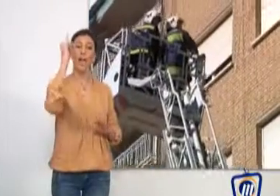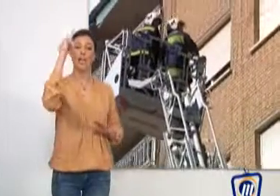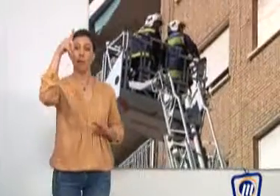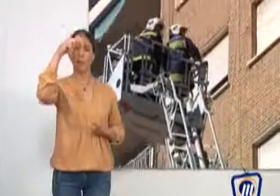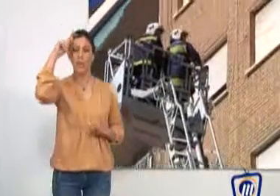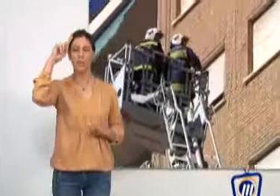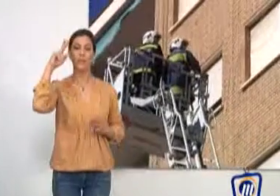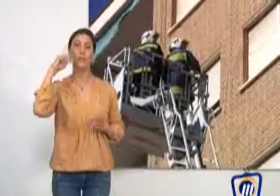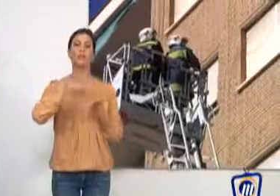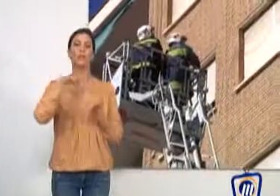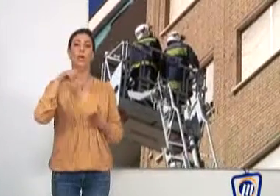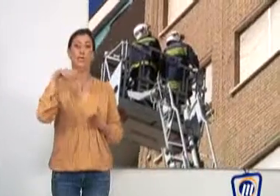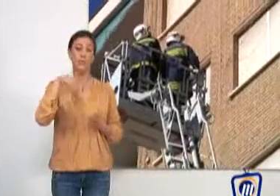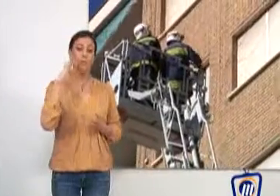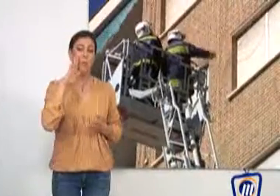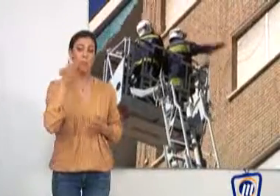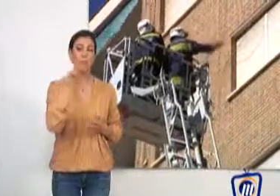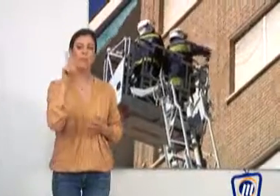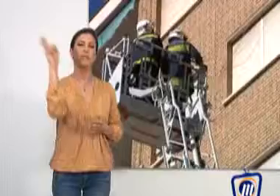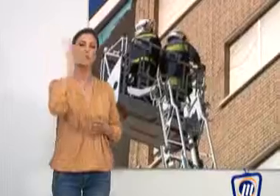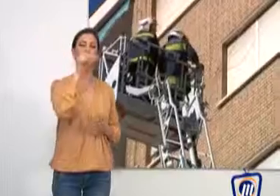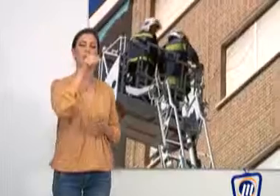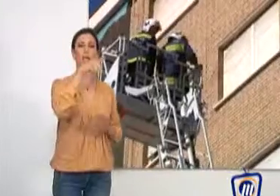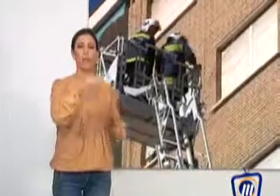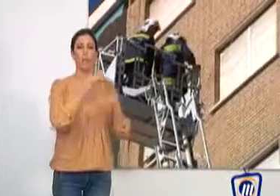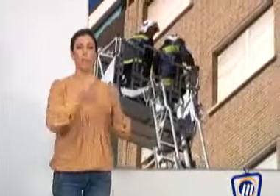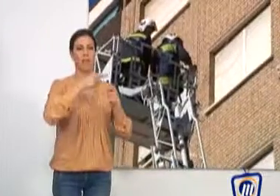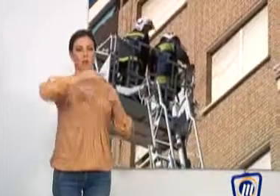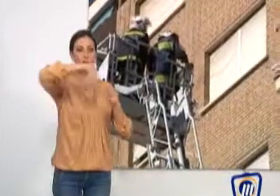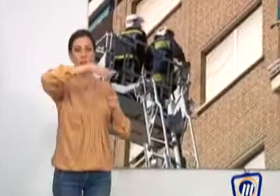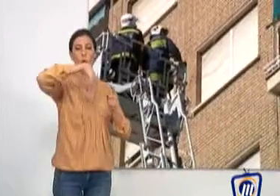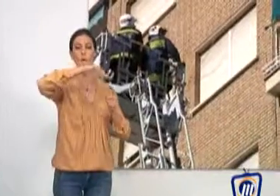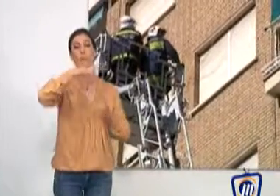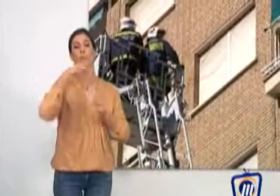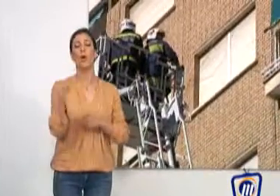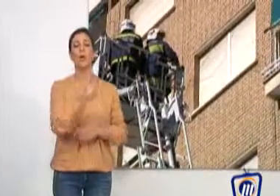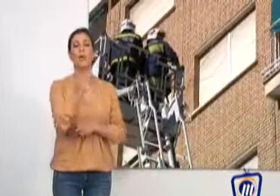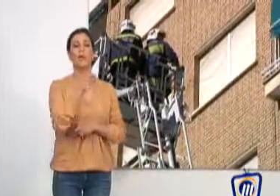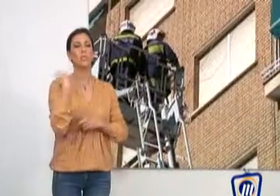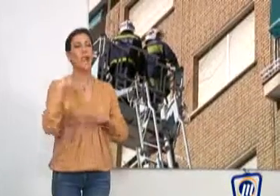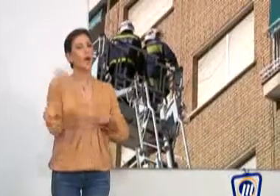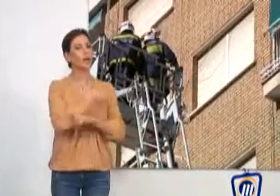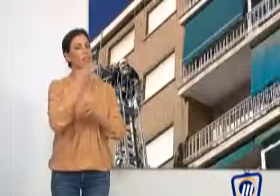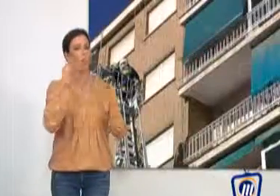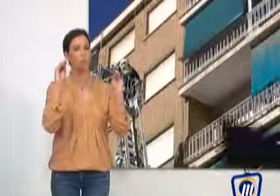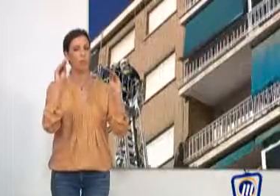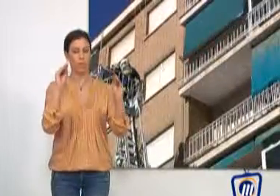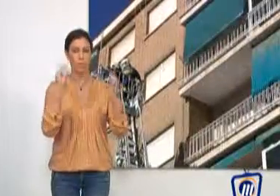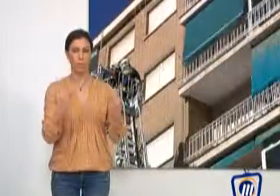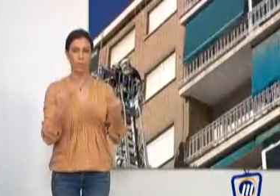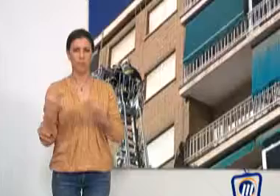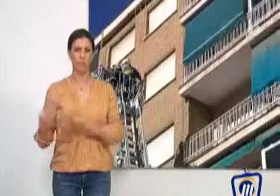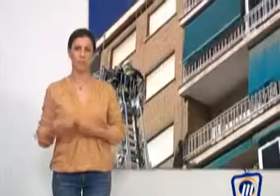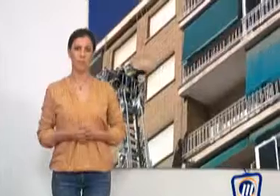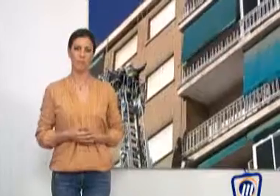están en Madrid estarán este mismo mes en la provincia de granada para entrar en circulación una vez que los bomberos sean formados